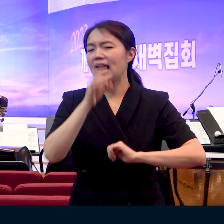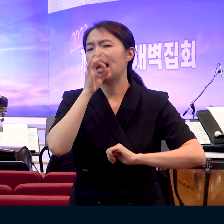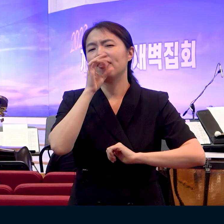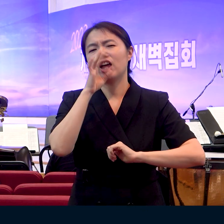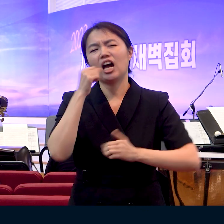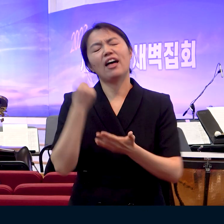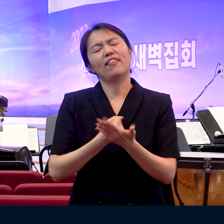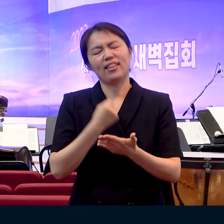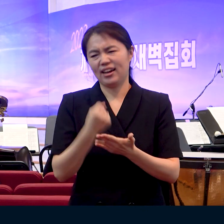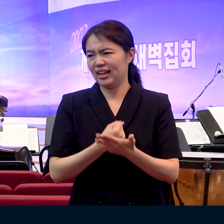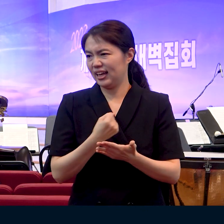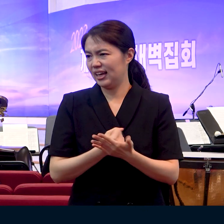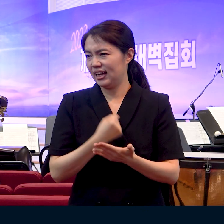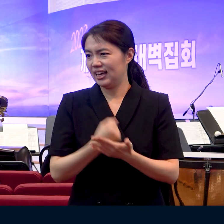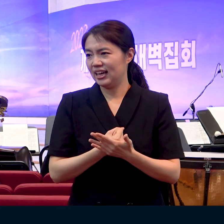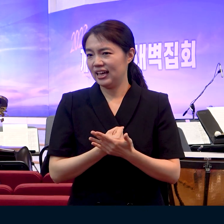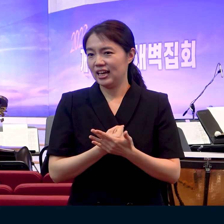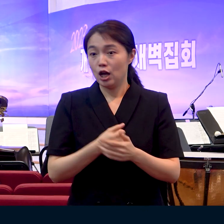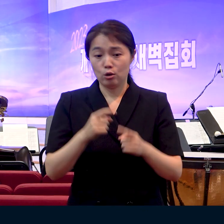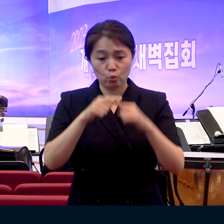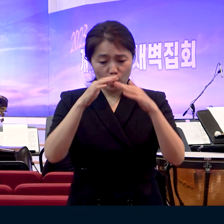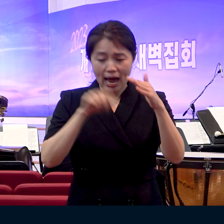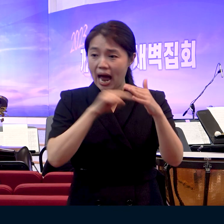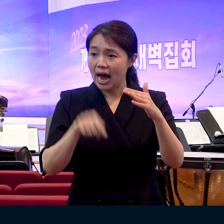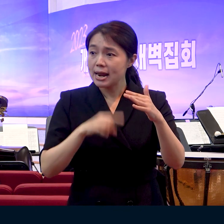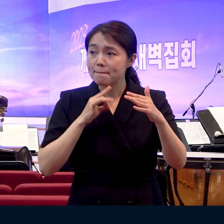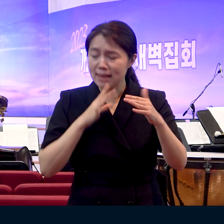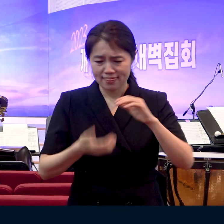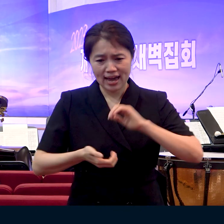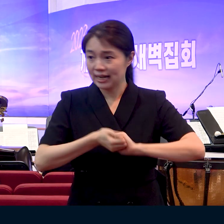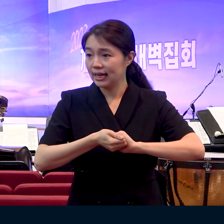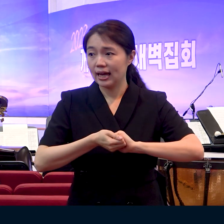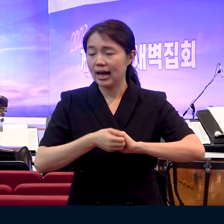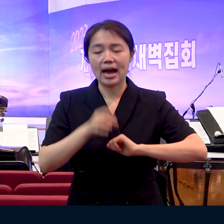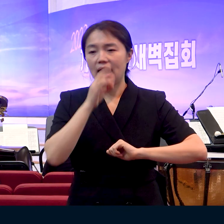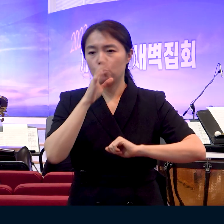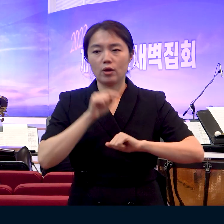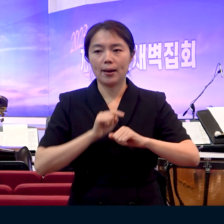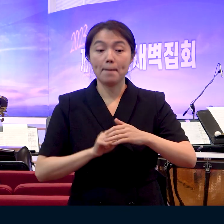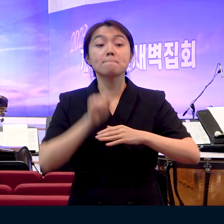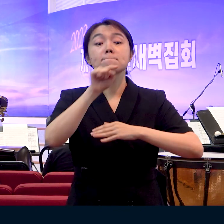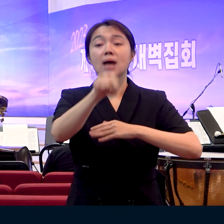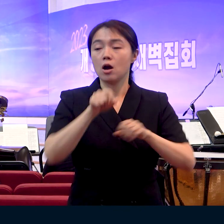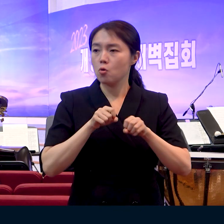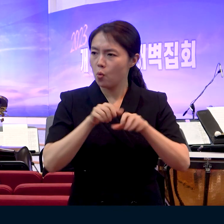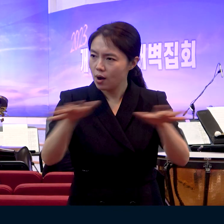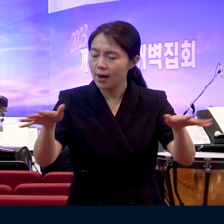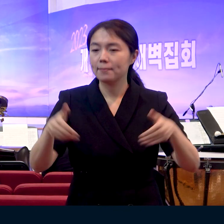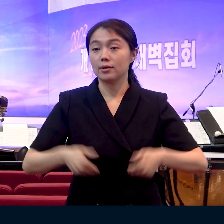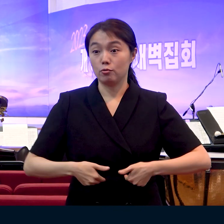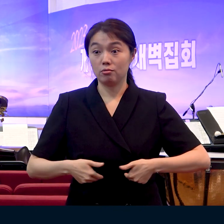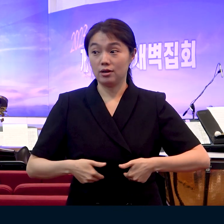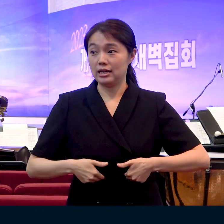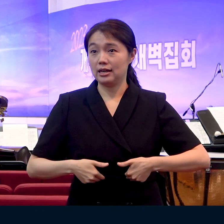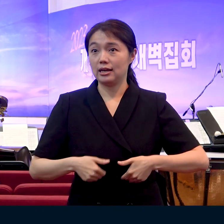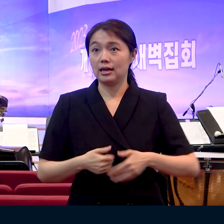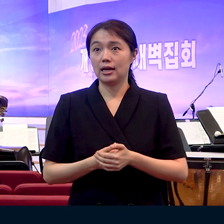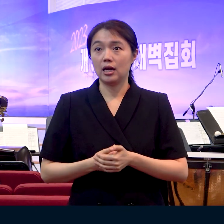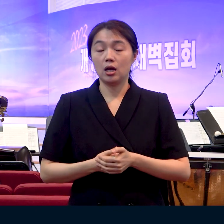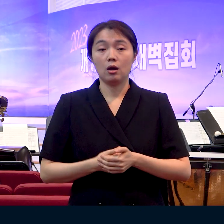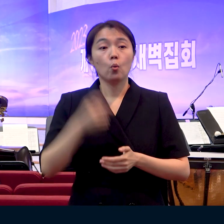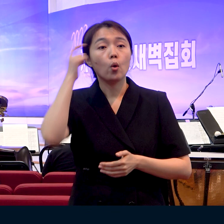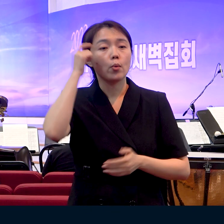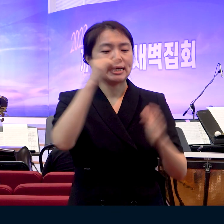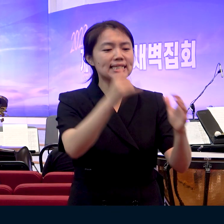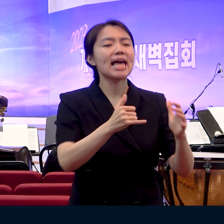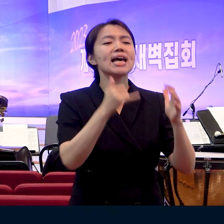얘기예요. 아니요, 교회 안에만이 아니라 밖으로도 확장해야 한다. 왜? 뭐라고 말씀하셨어요? 세상의